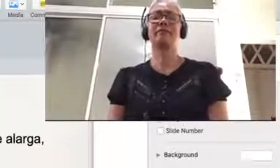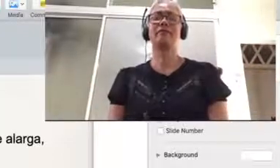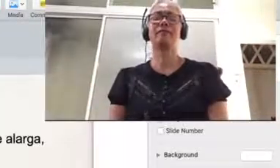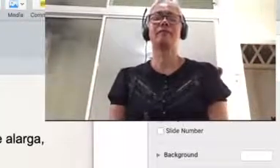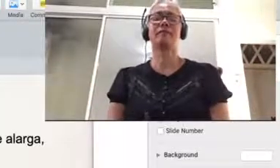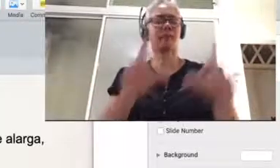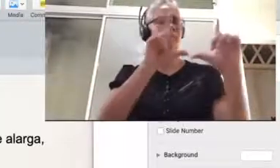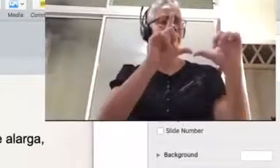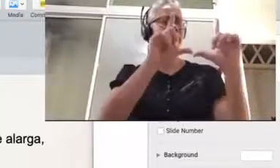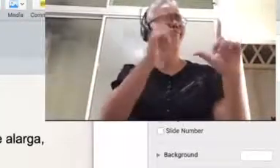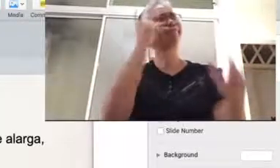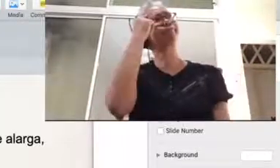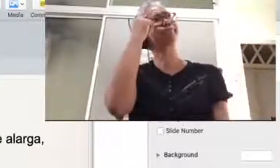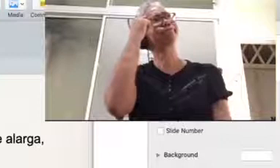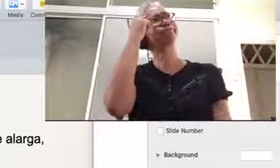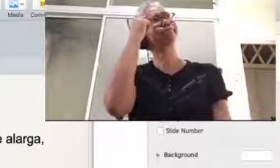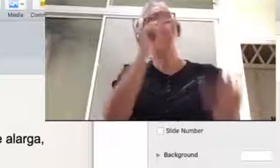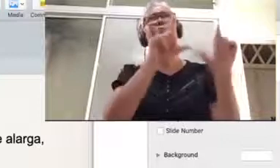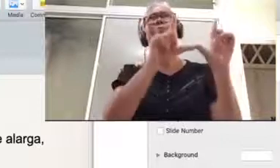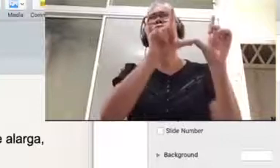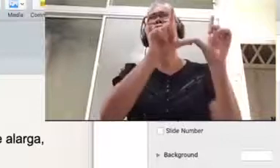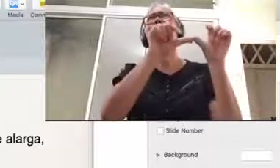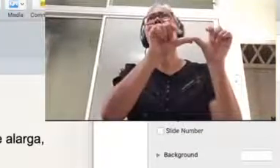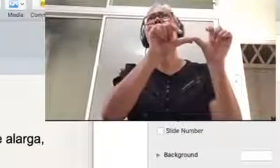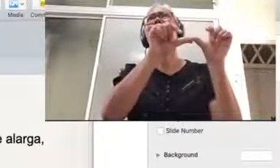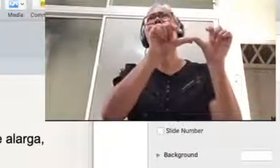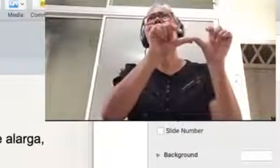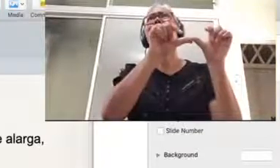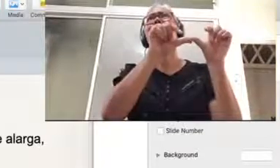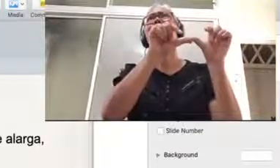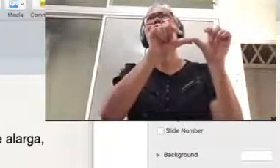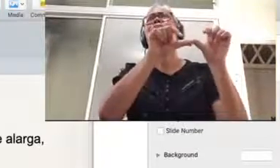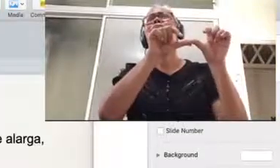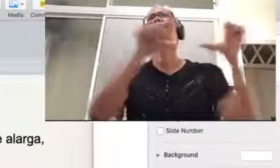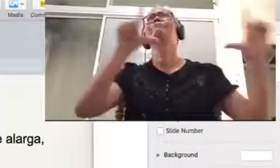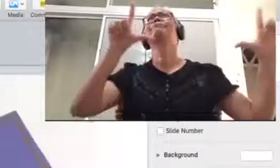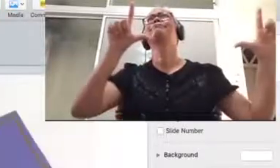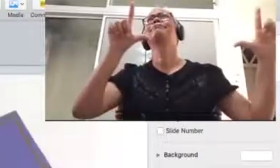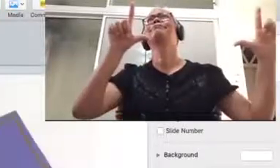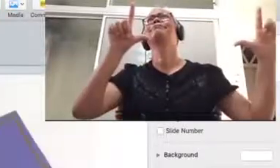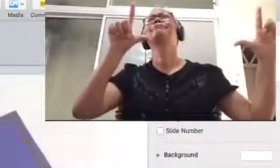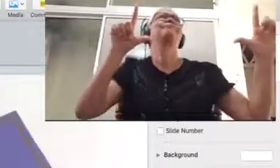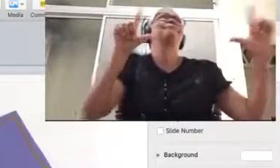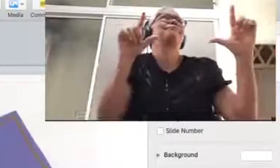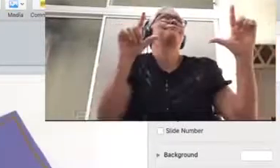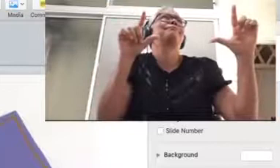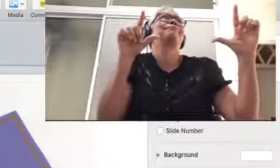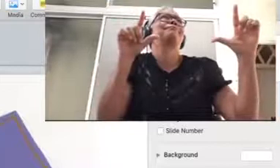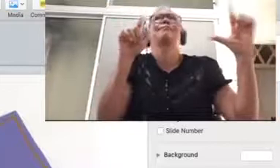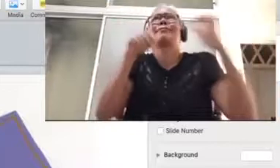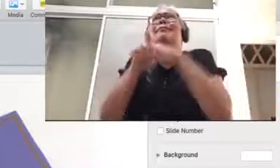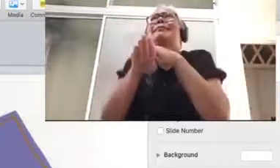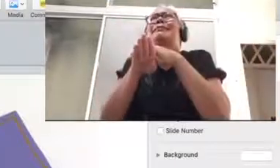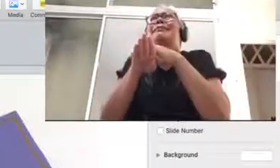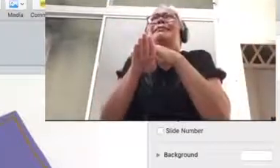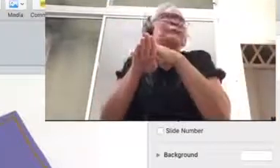Cuadrito se tuerce, se alarga, le busca toda la vuelta para poder entrar a la